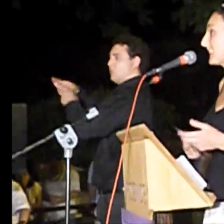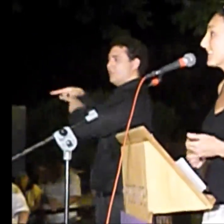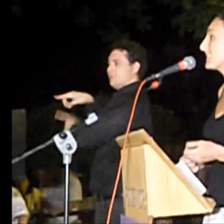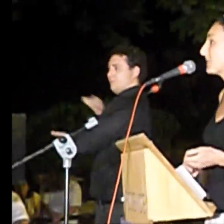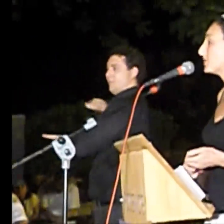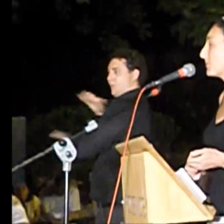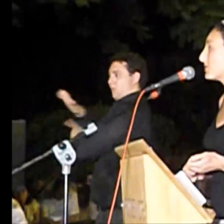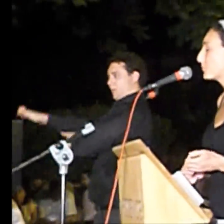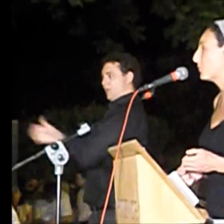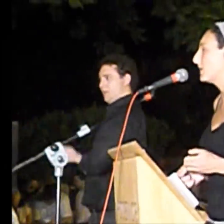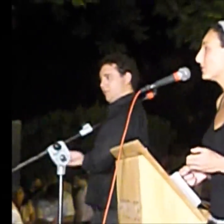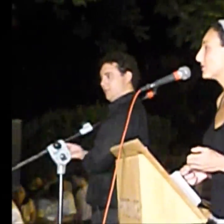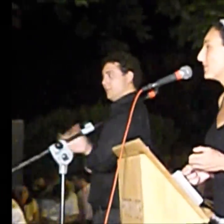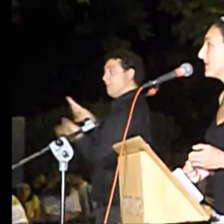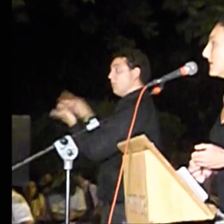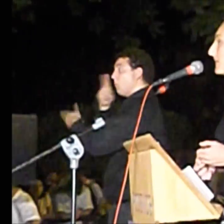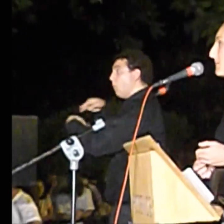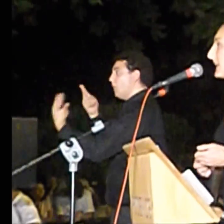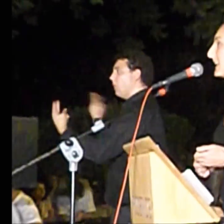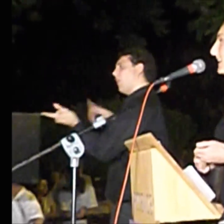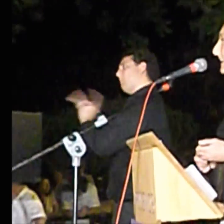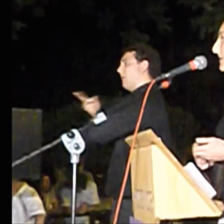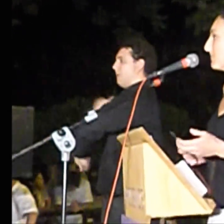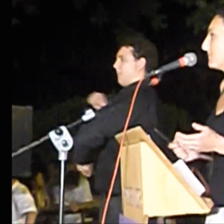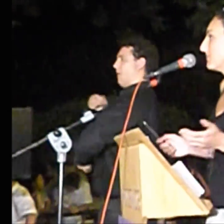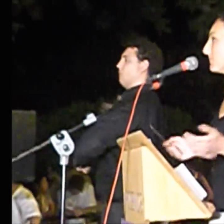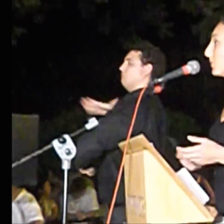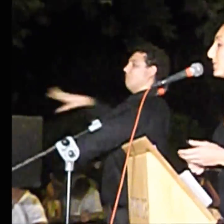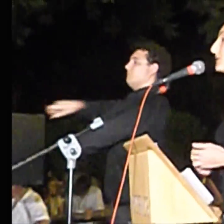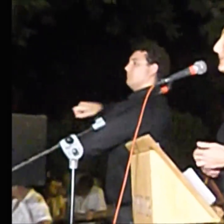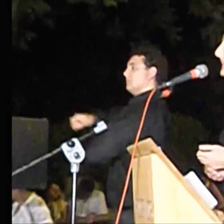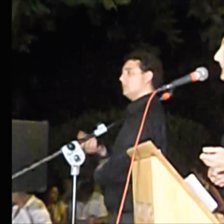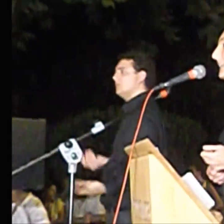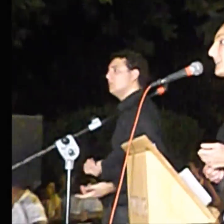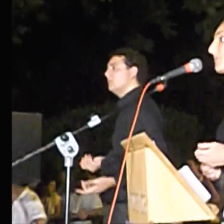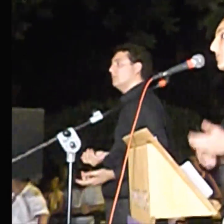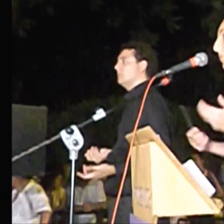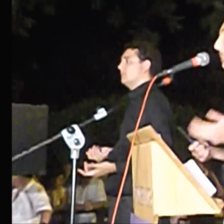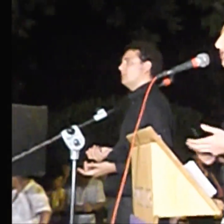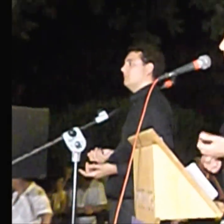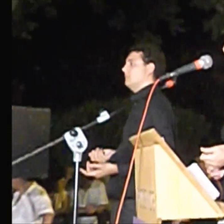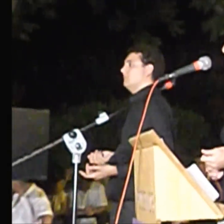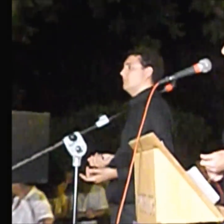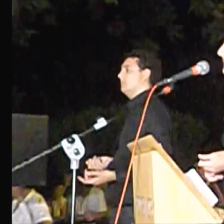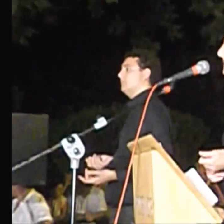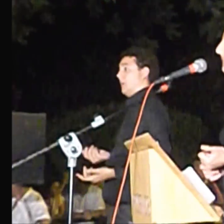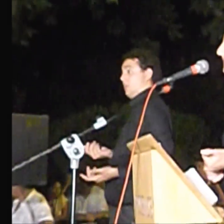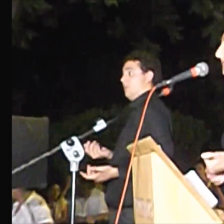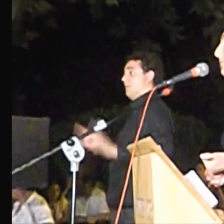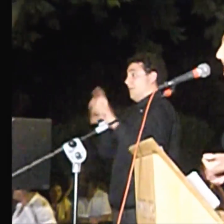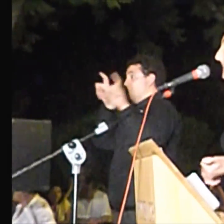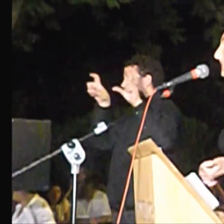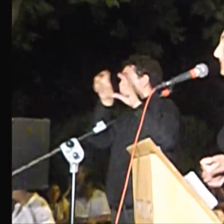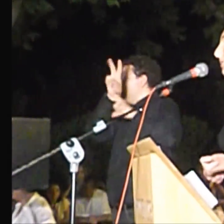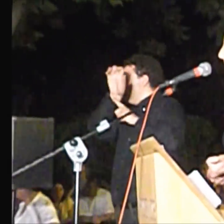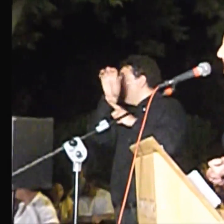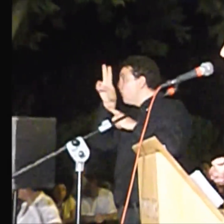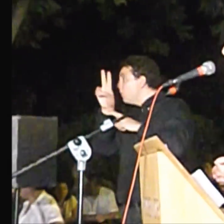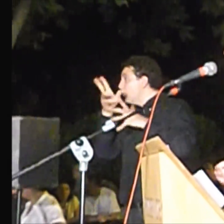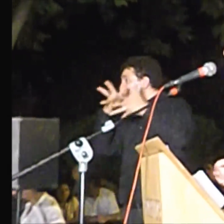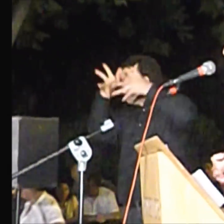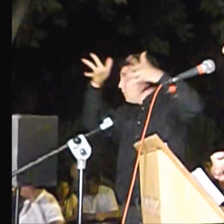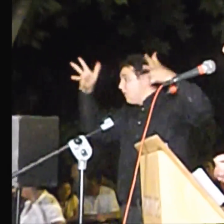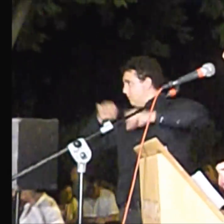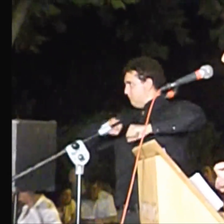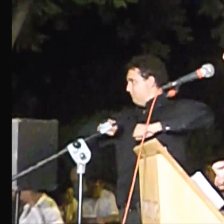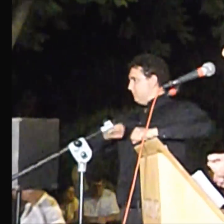privatizada de los servicios públicos de manera que bueno pues van a llegar aquí como digo esas grandísimas compañías aseguradoras